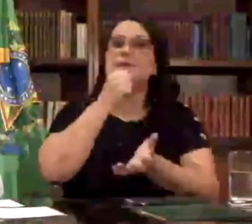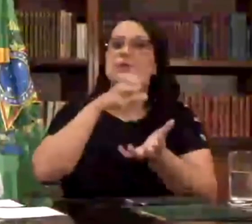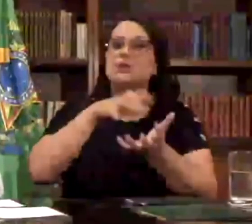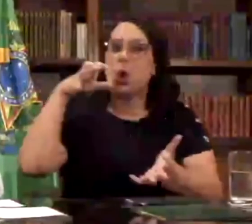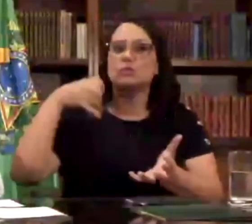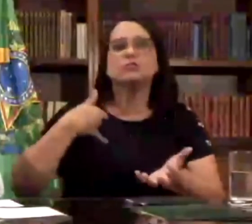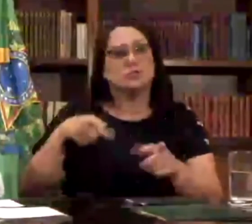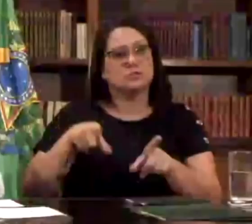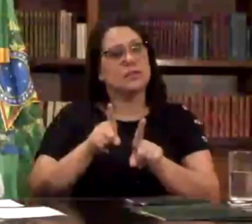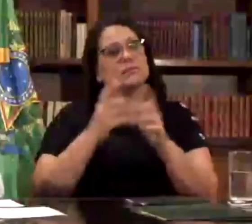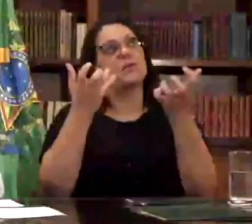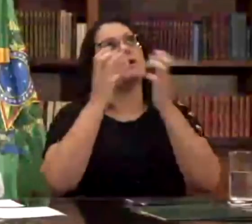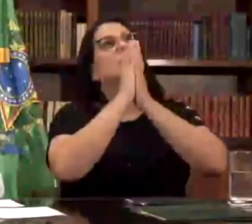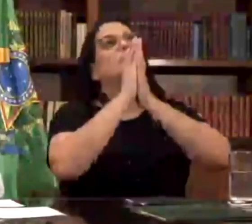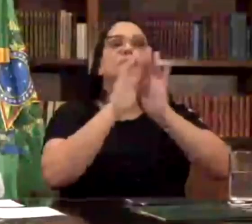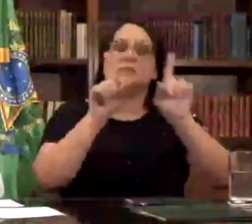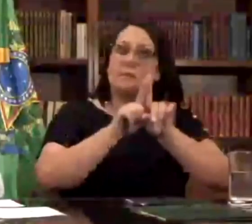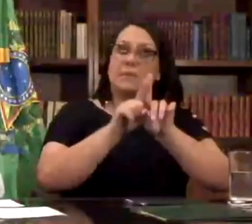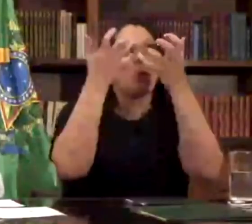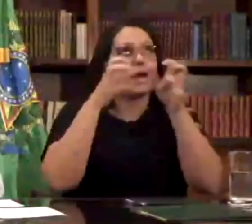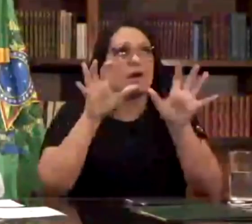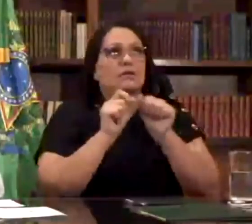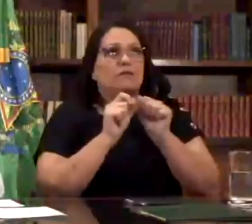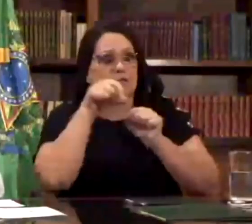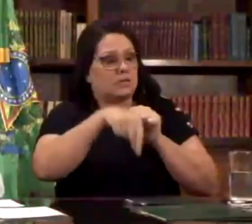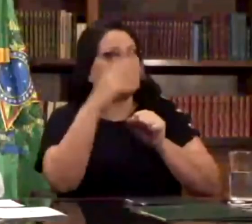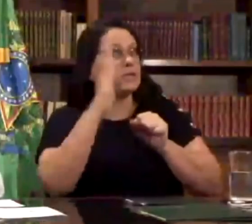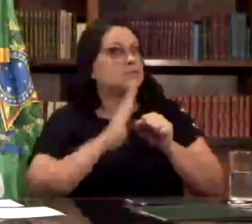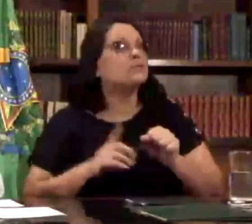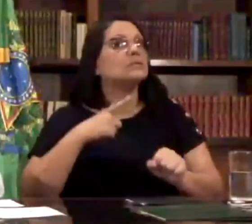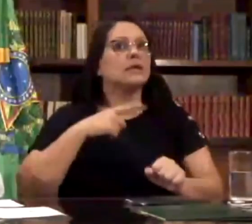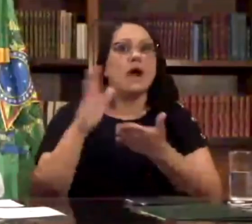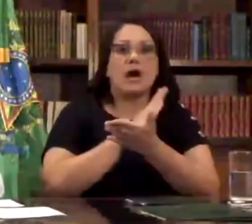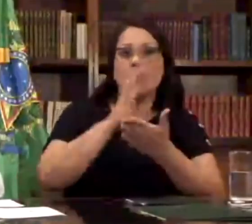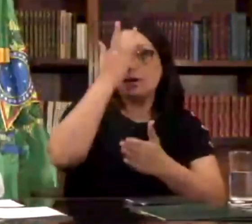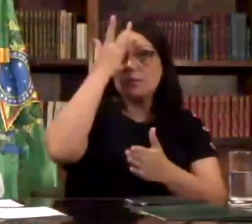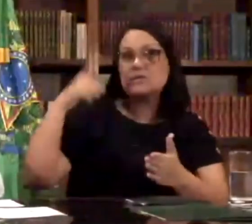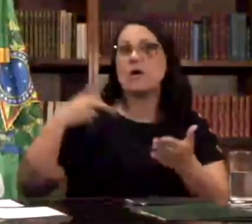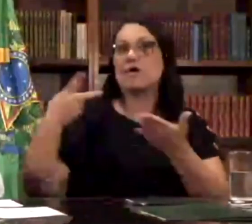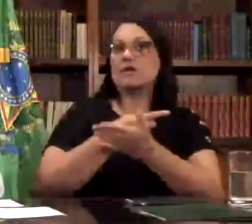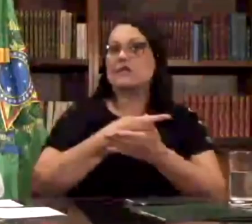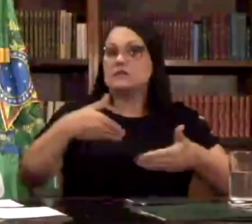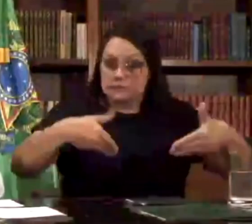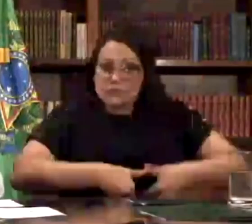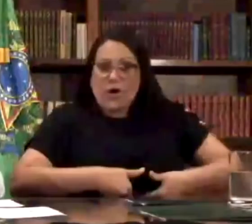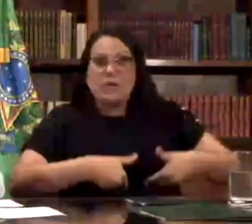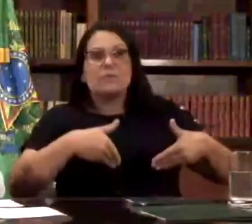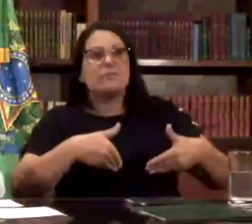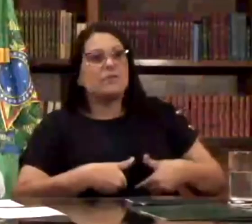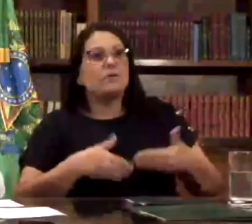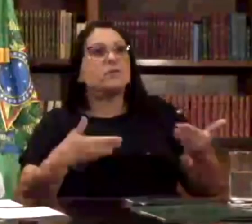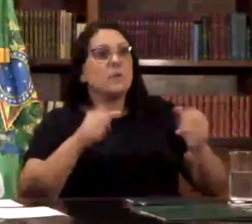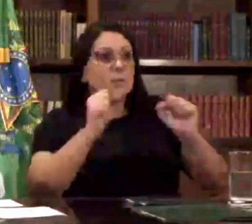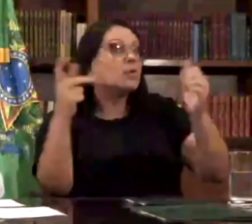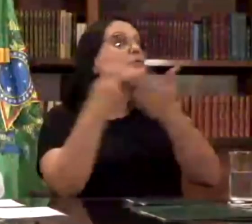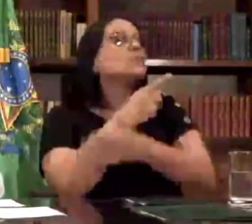espera, que pede a Deus que não aconteça, mas dada a situação, como o Brasil está caminhando, pessoas passando cada vez mais passando fome, nós podemos ter